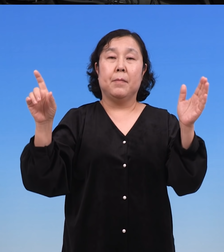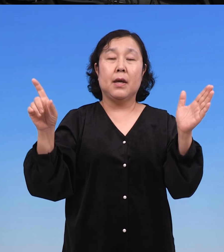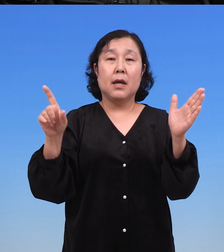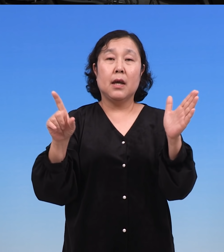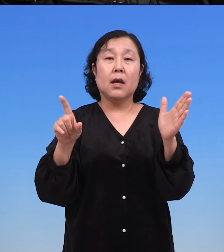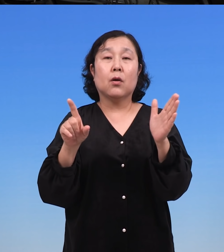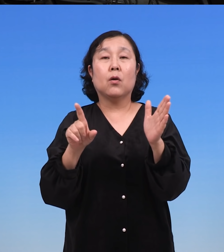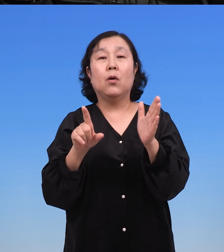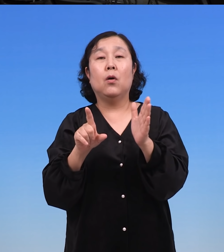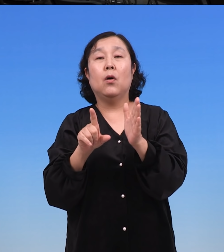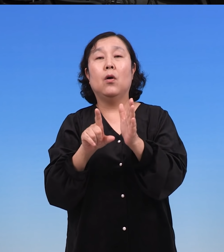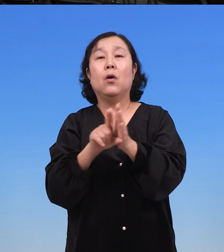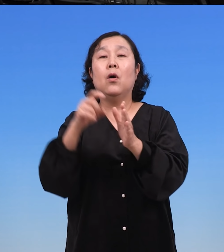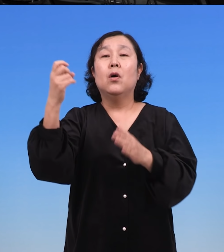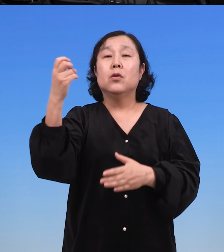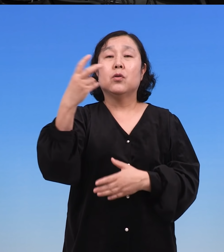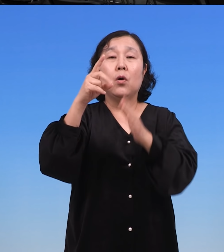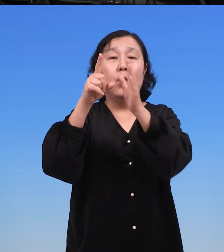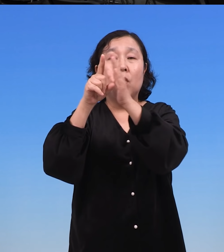또 의지하며